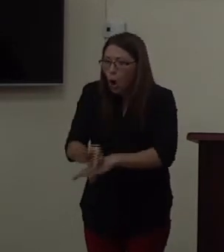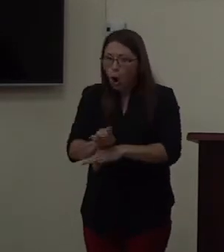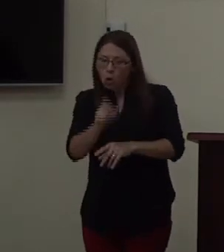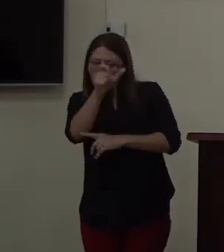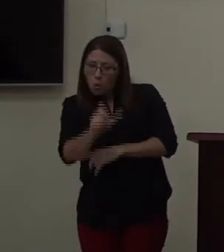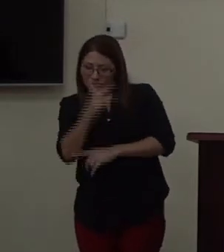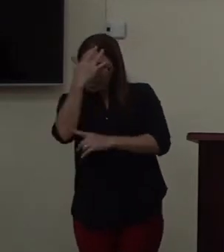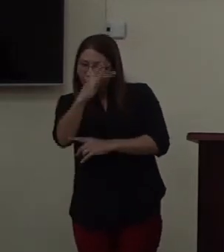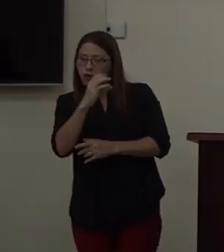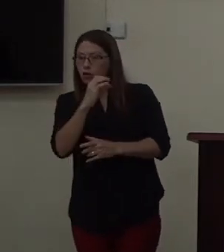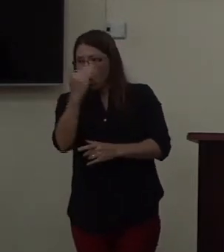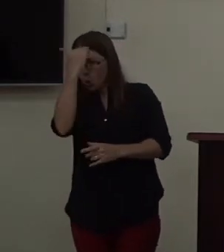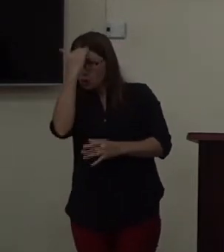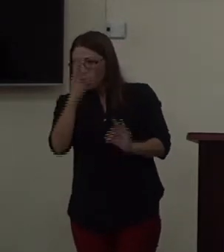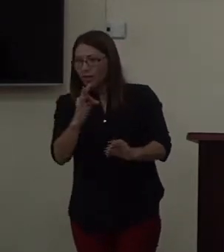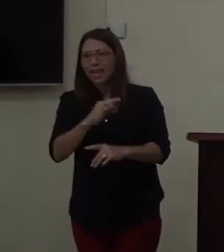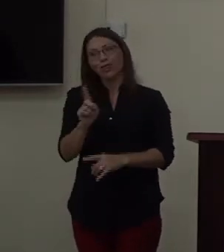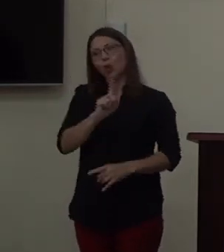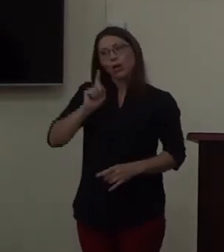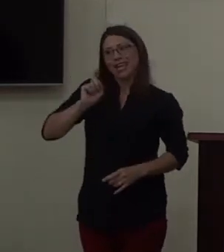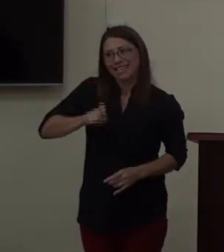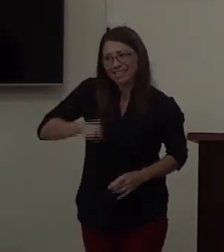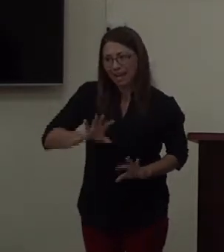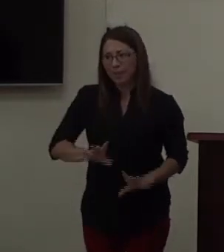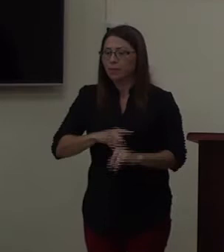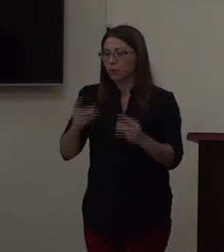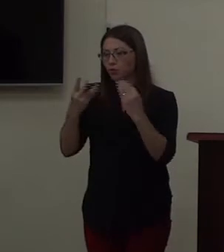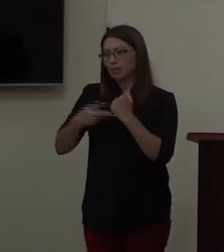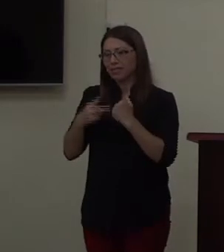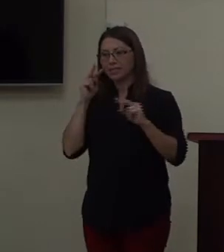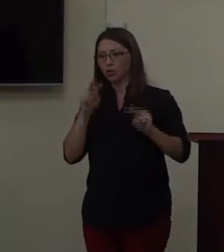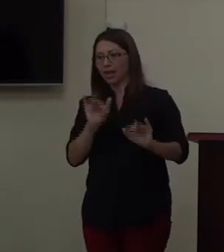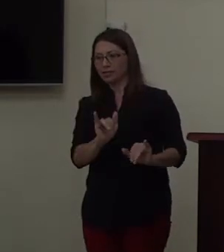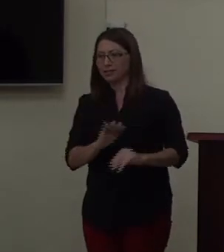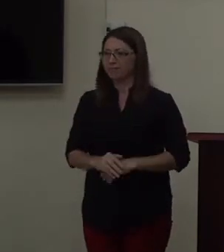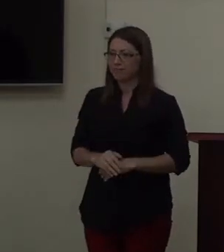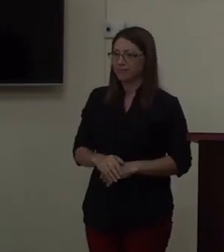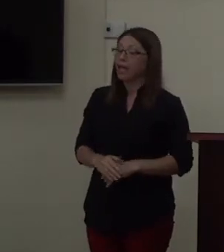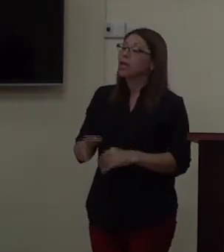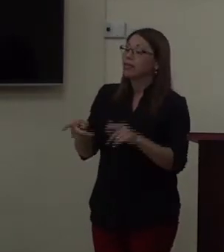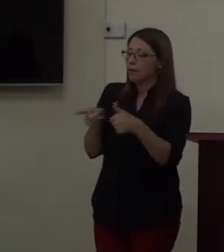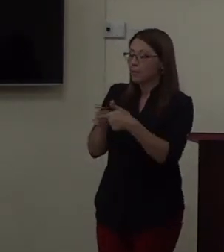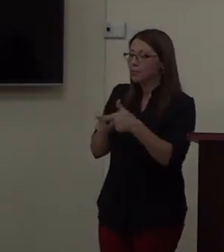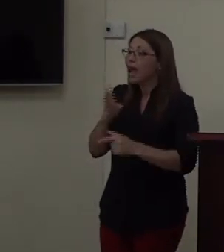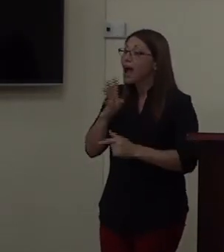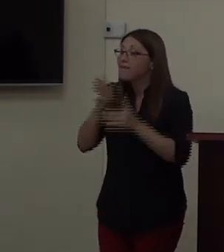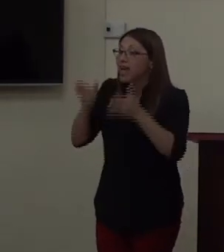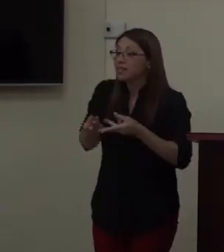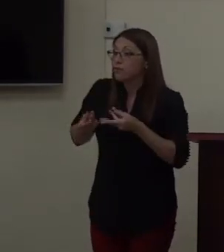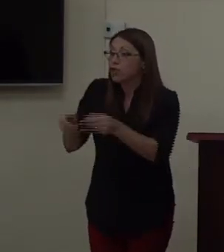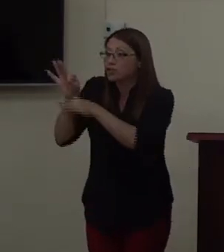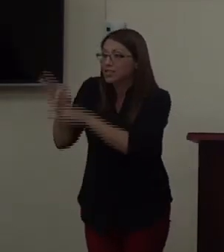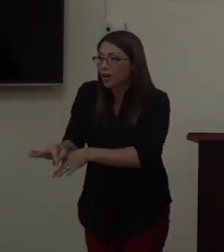los conocedores. No necesariamente, pero muchas veces. Los hablantes fluidos tradicionales, porque son la